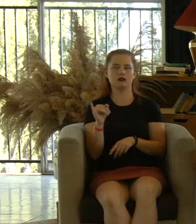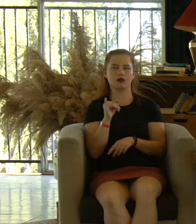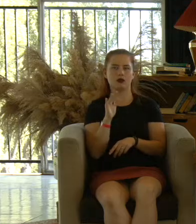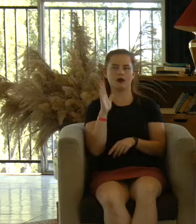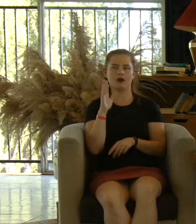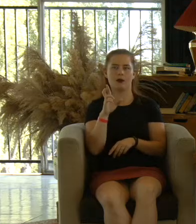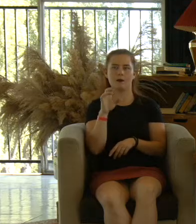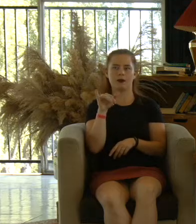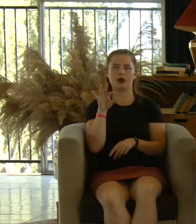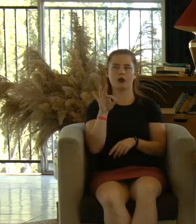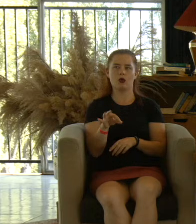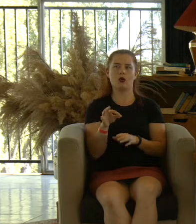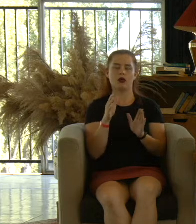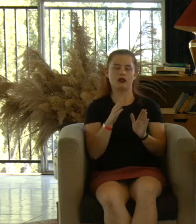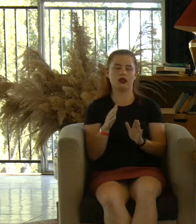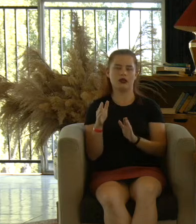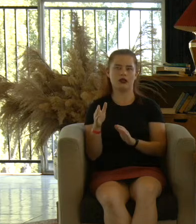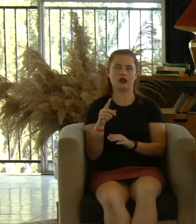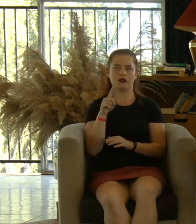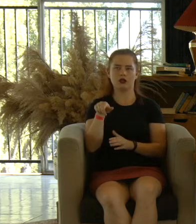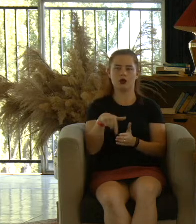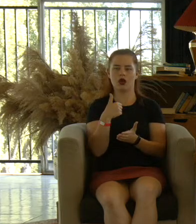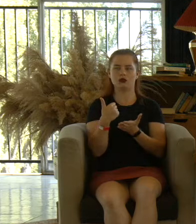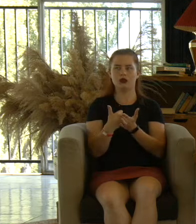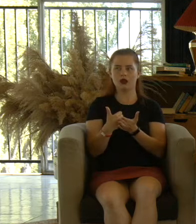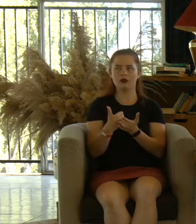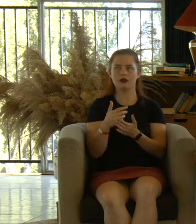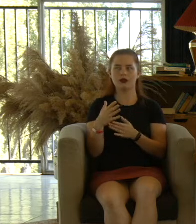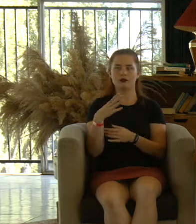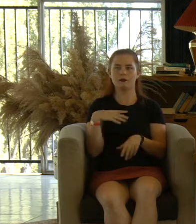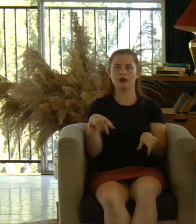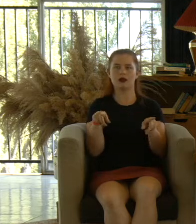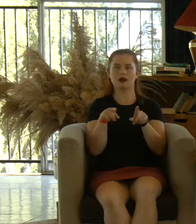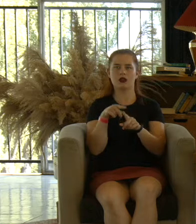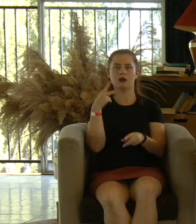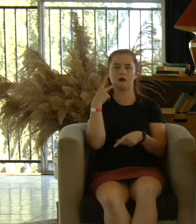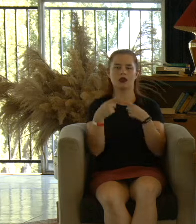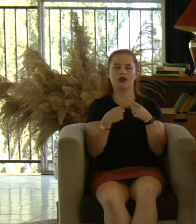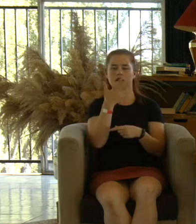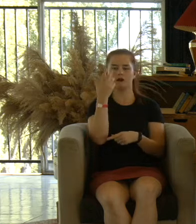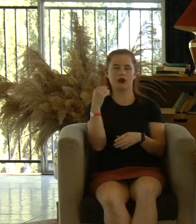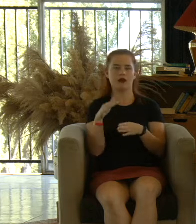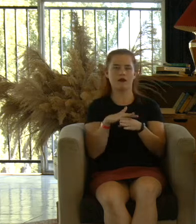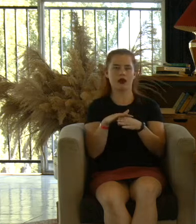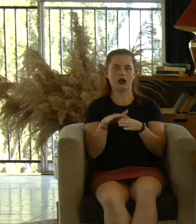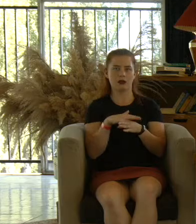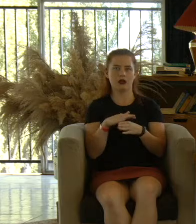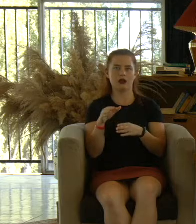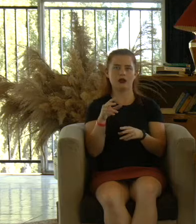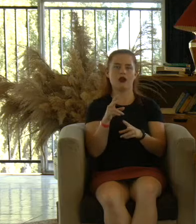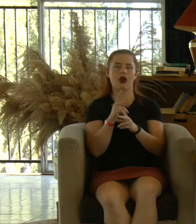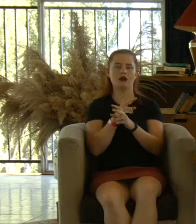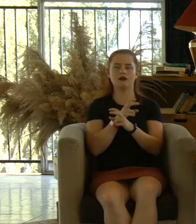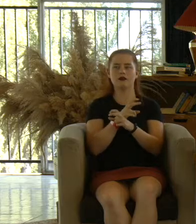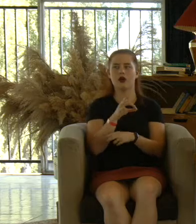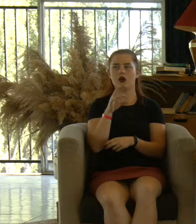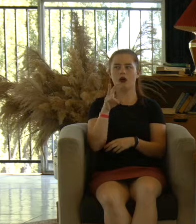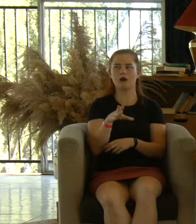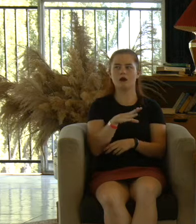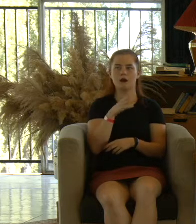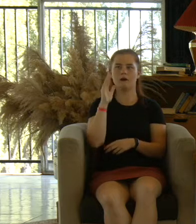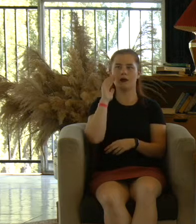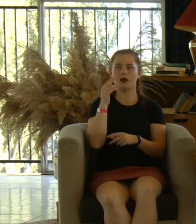биодинамике. Ее основатель Рудольф, я вечно забываю его фамилию, австриец, и он очень был помешан на всяких лунных циклах, и